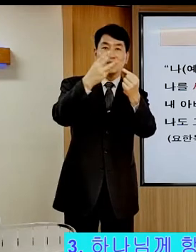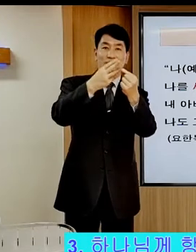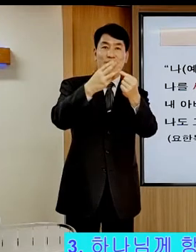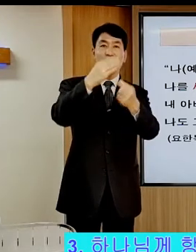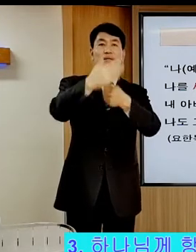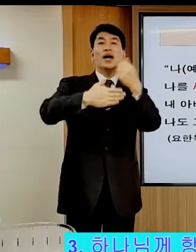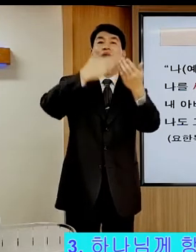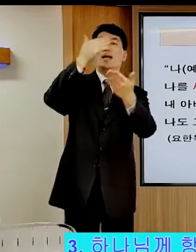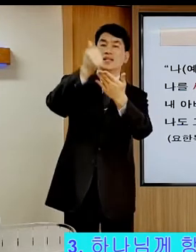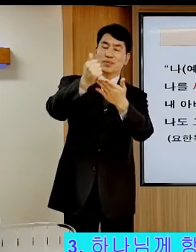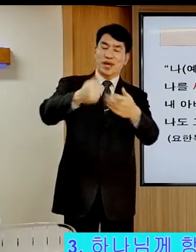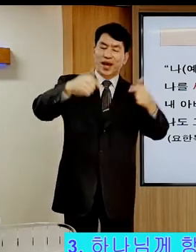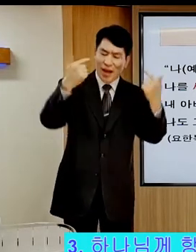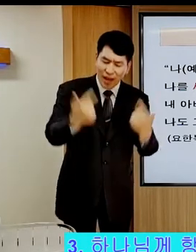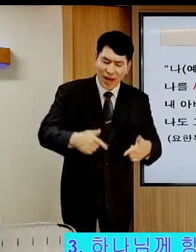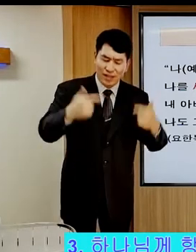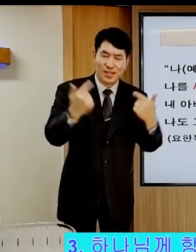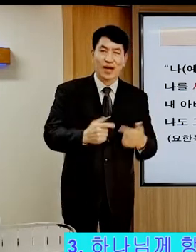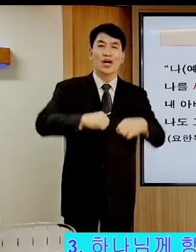셋째, 하나님께 항상